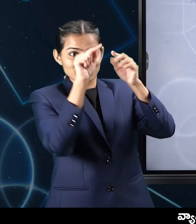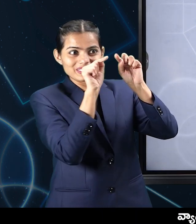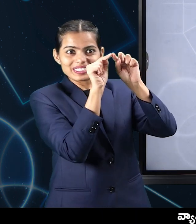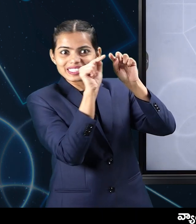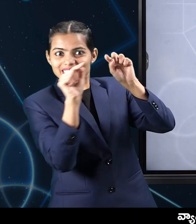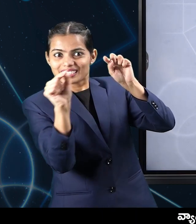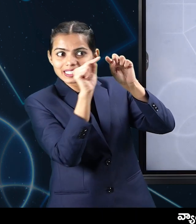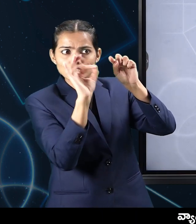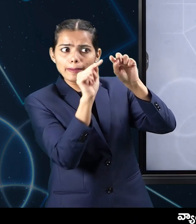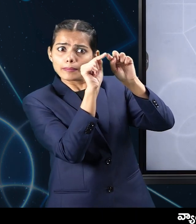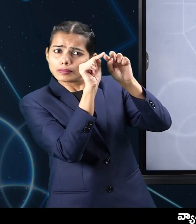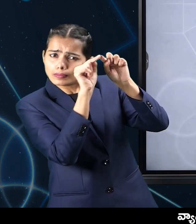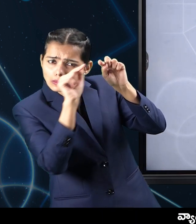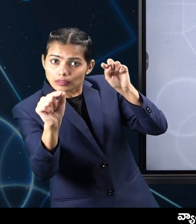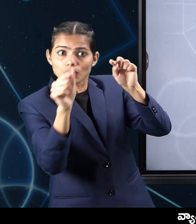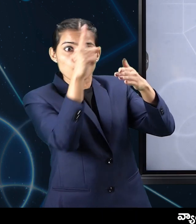వ్యాసార్థం టాంజెంట్కు లంబంగా ఉన్నందున